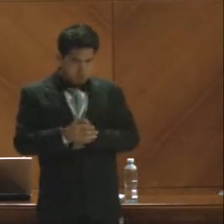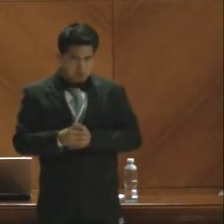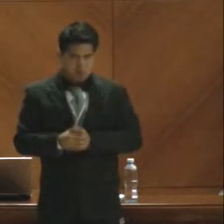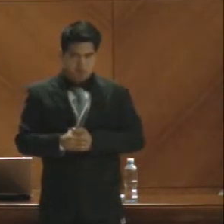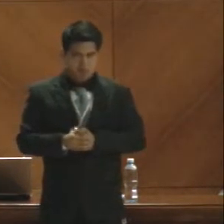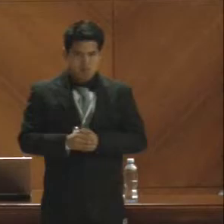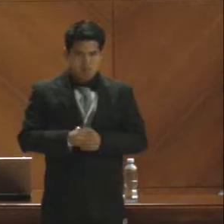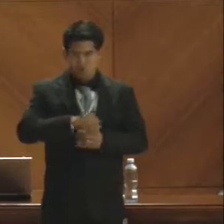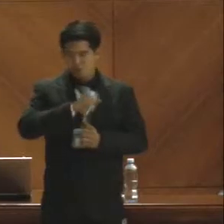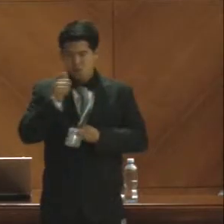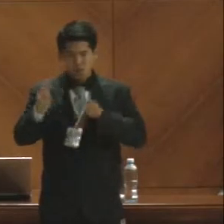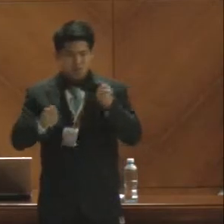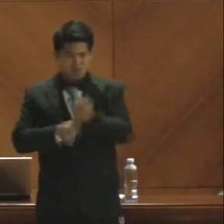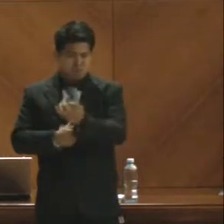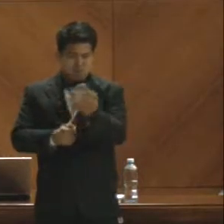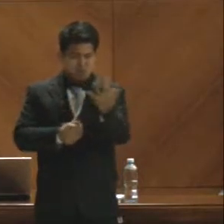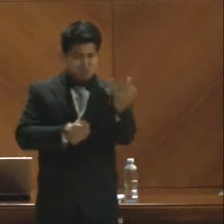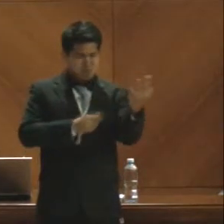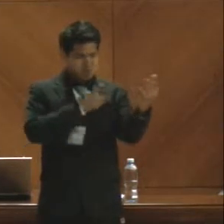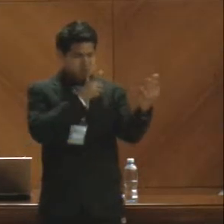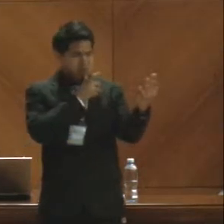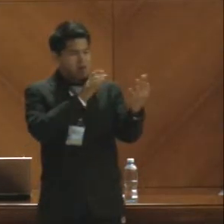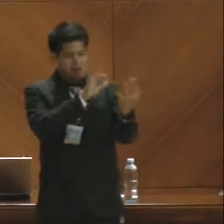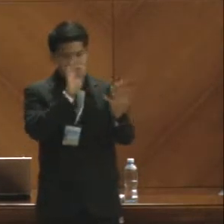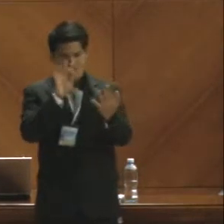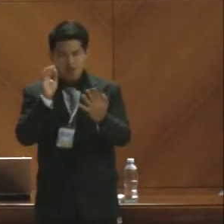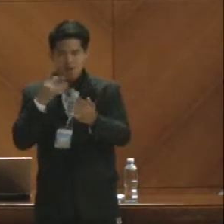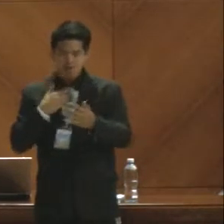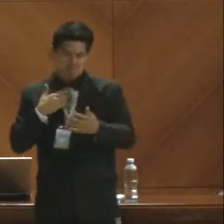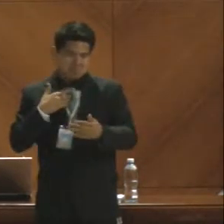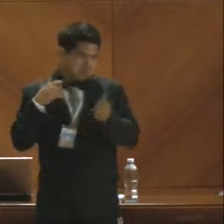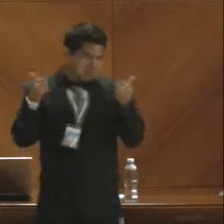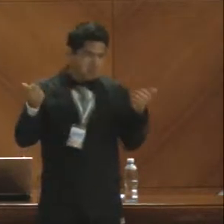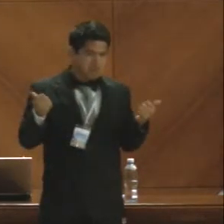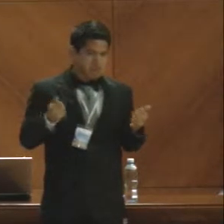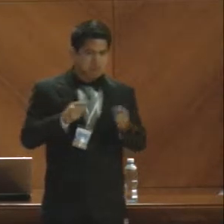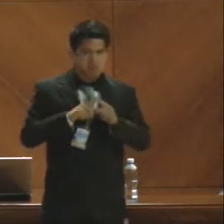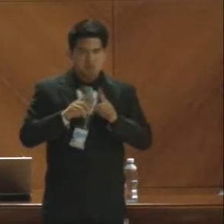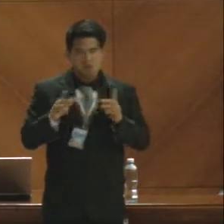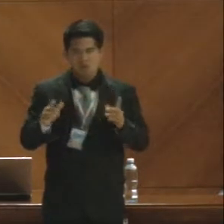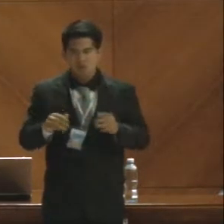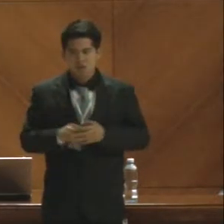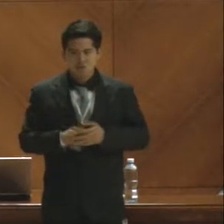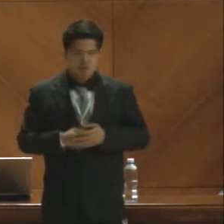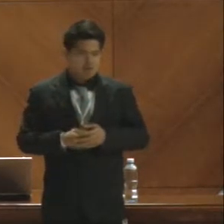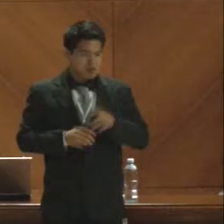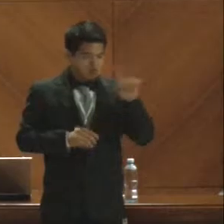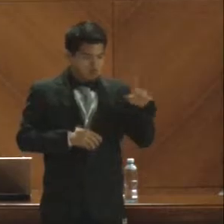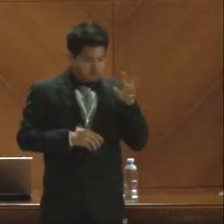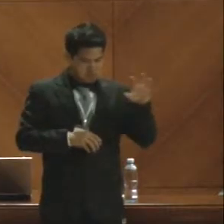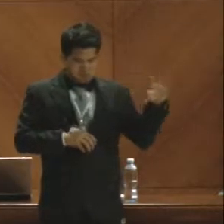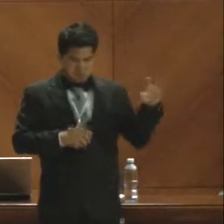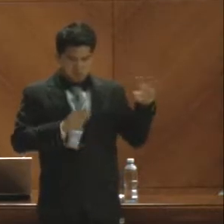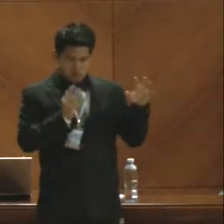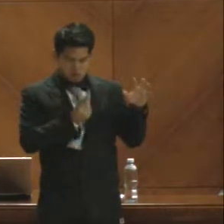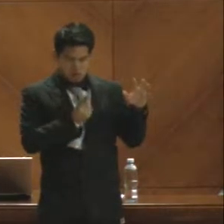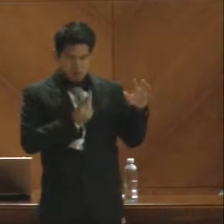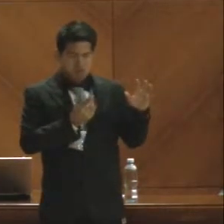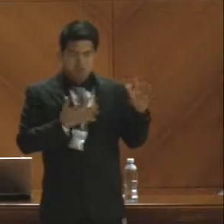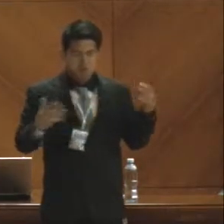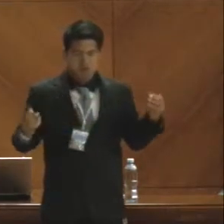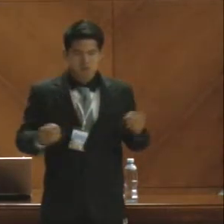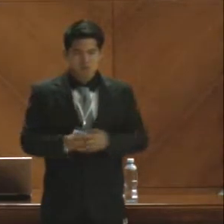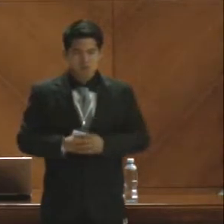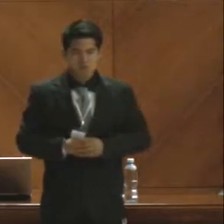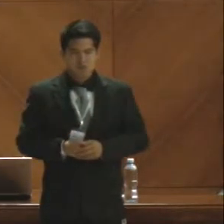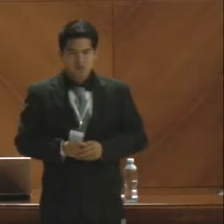entre un montón de mecánicos para que me arreglen el carro, es beneficioso y rompe con monopolios. Entonces, en el software propietario, es como